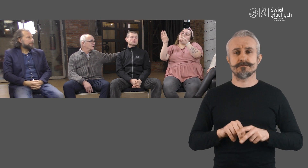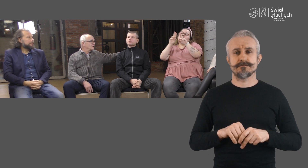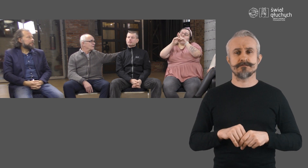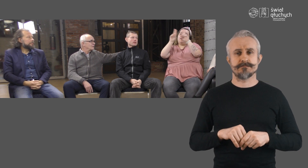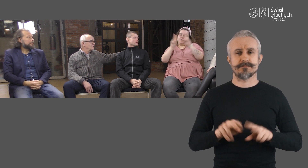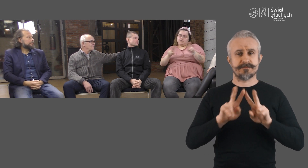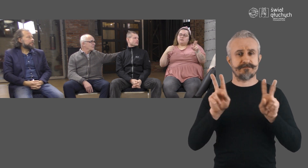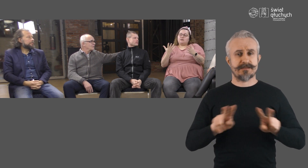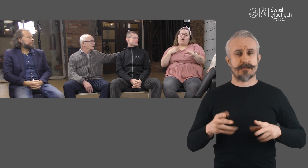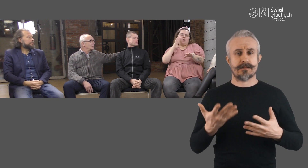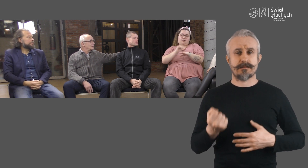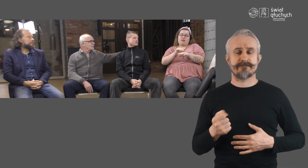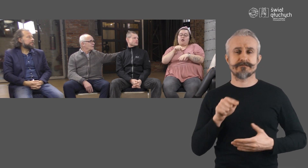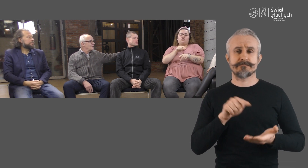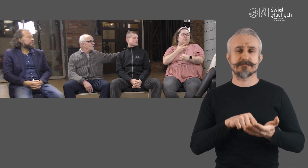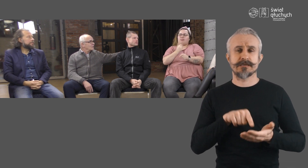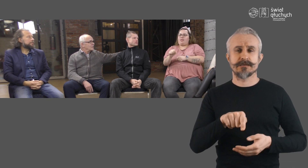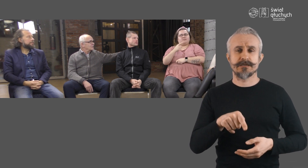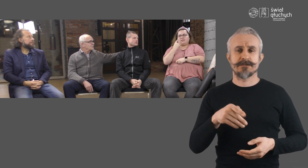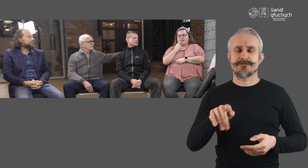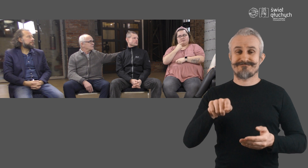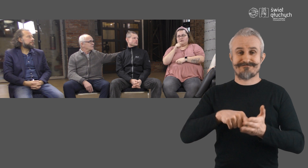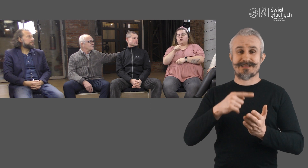Sign. W